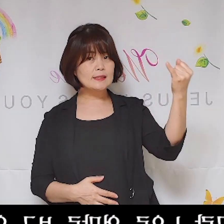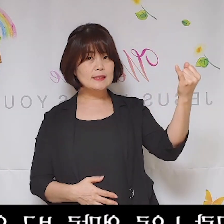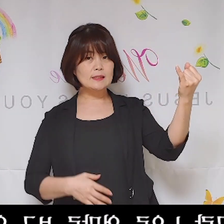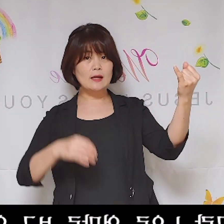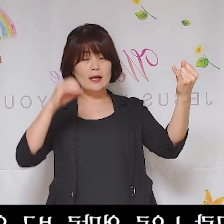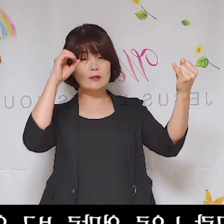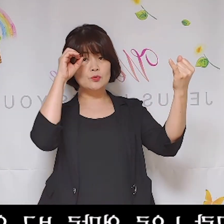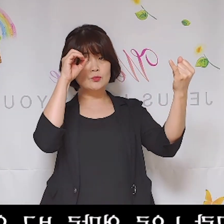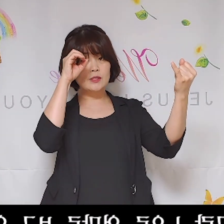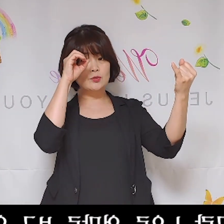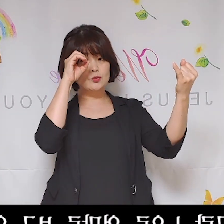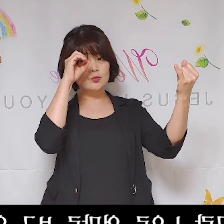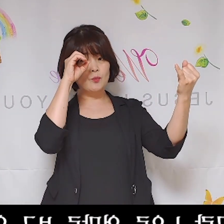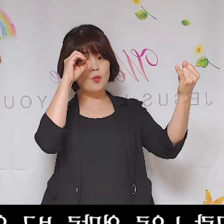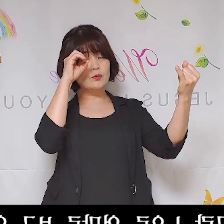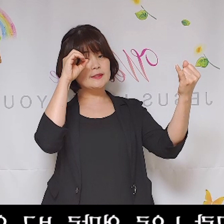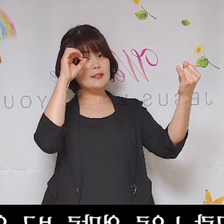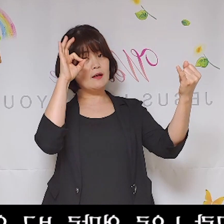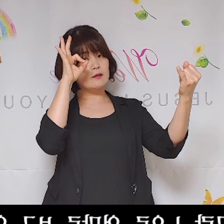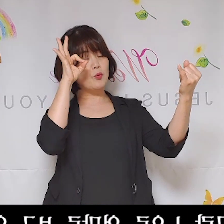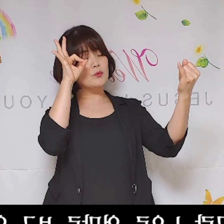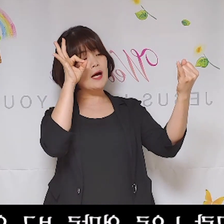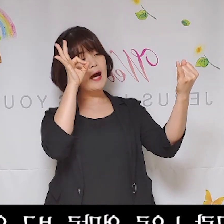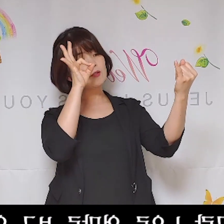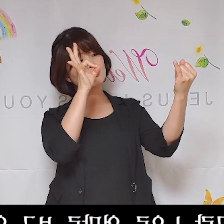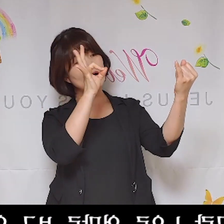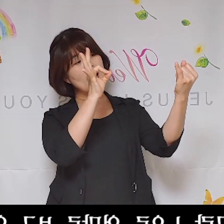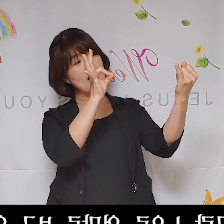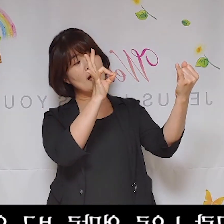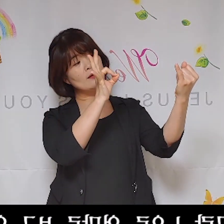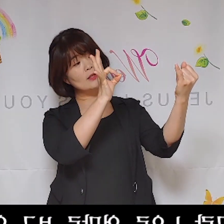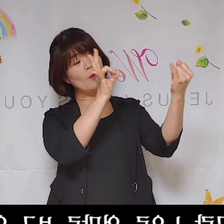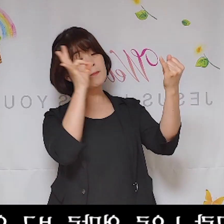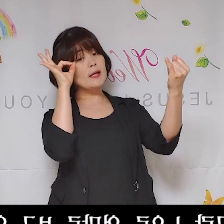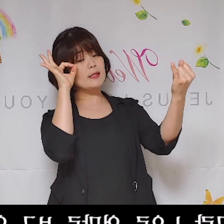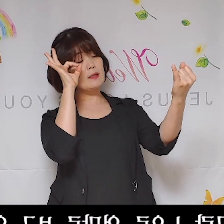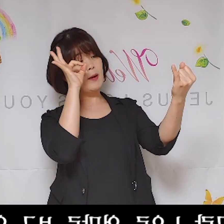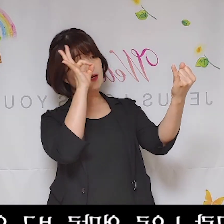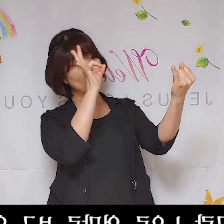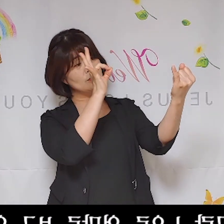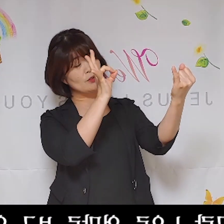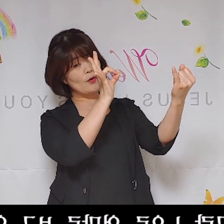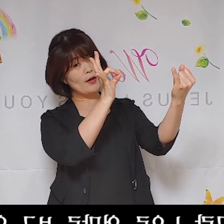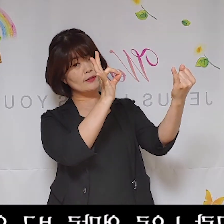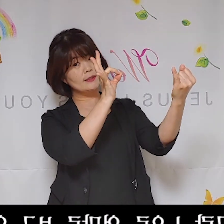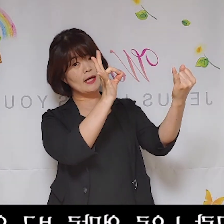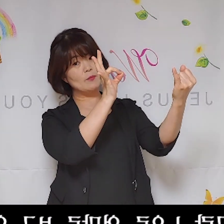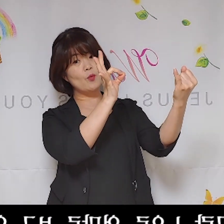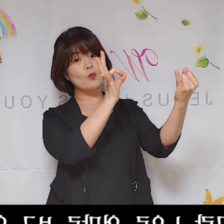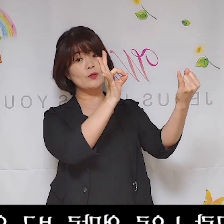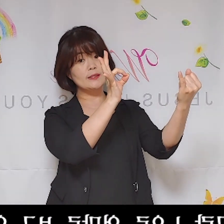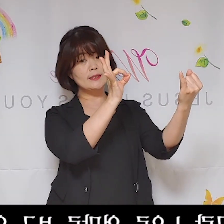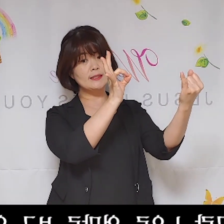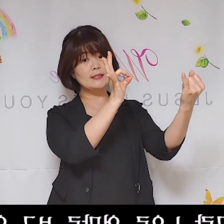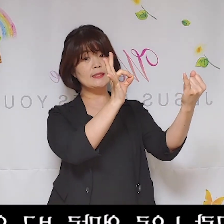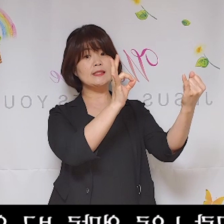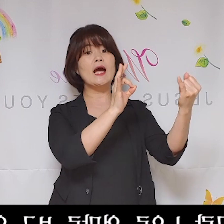엄마를 아까 동그란 눈으로 보고 있어요. 보다 수와 이렇게 엄마를 바라보는 거예요. 자, 보고 있는